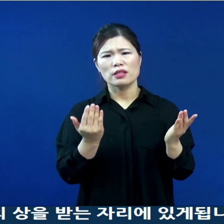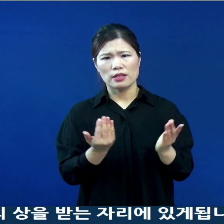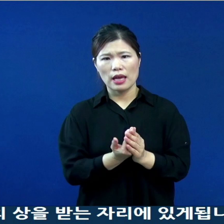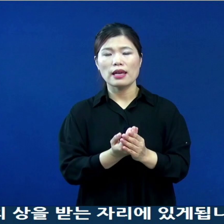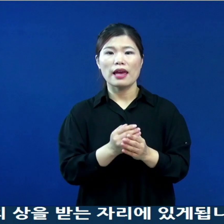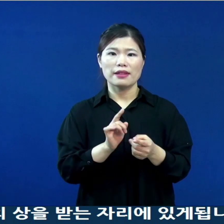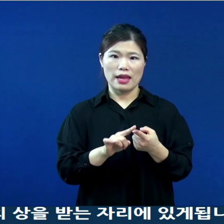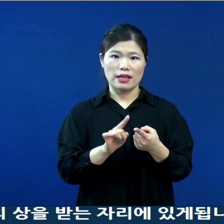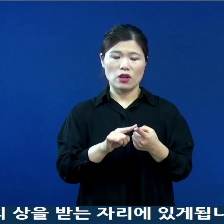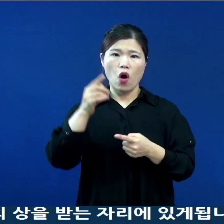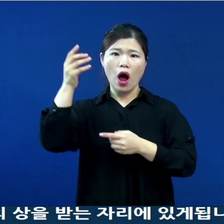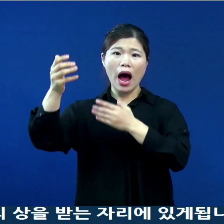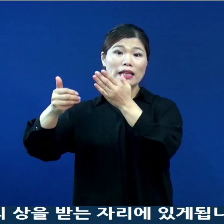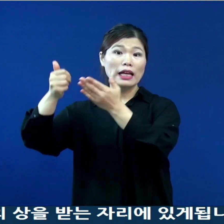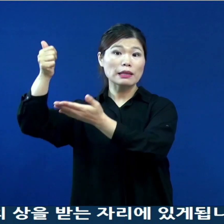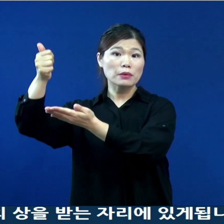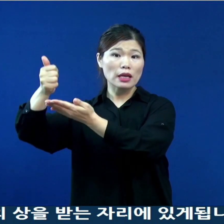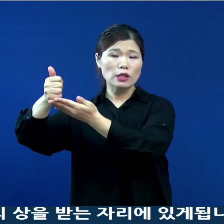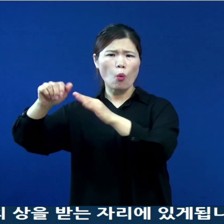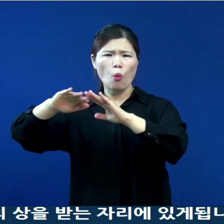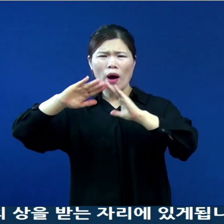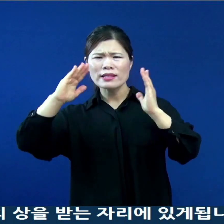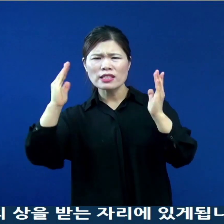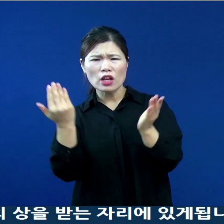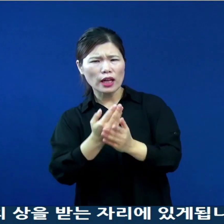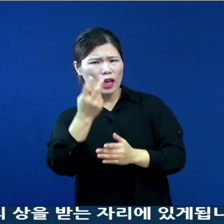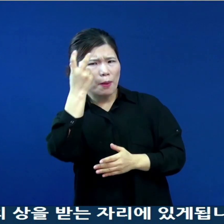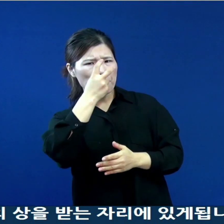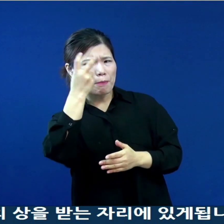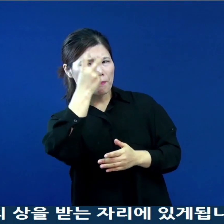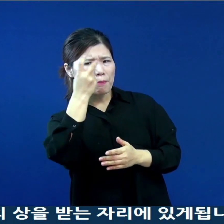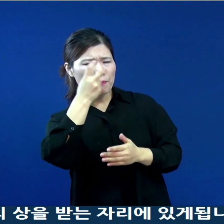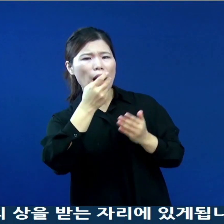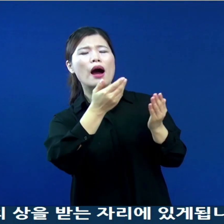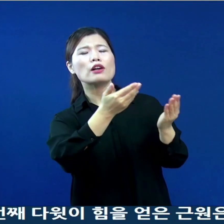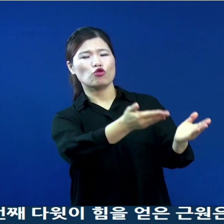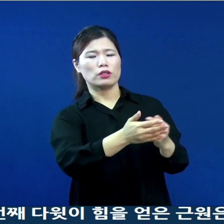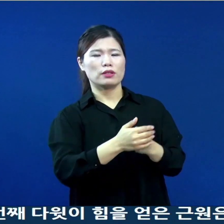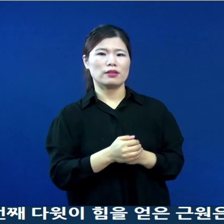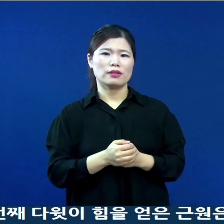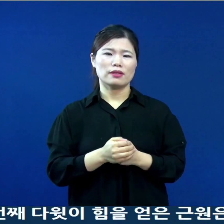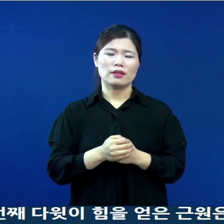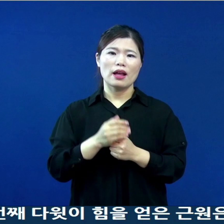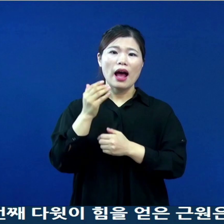하나님께서 완전하게 해주시는 그 하나님의